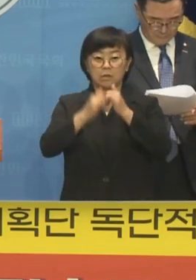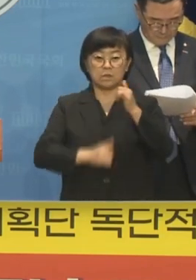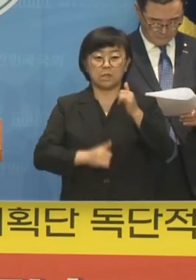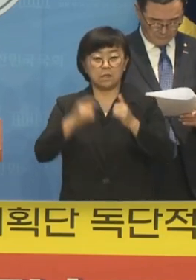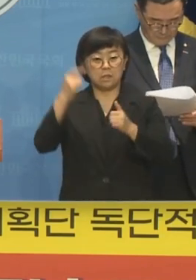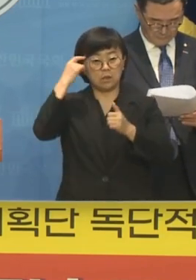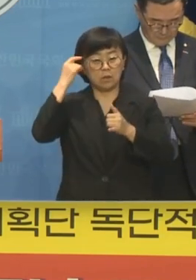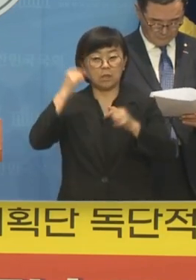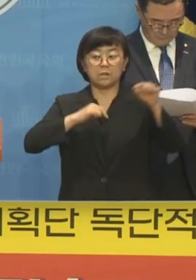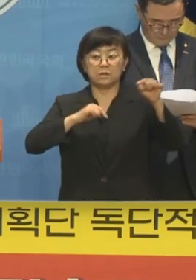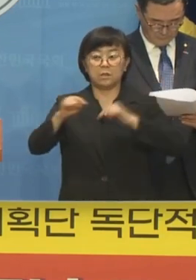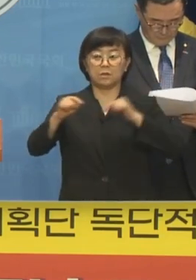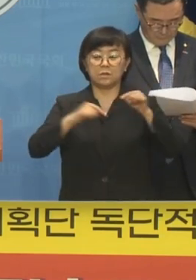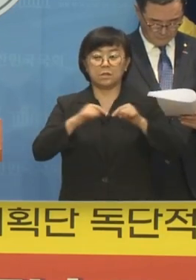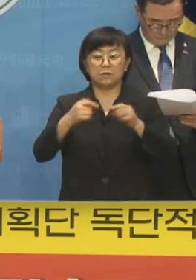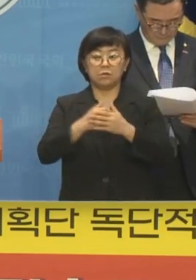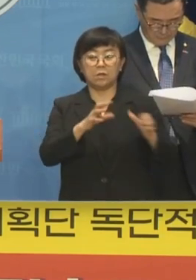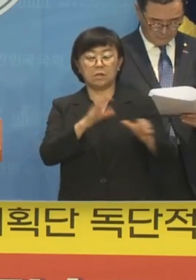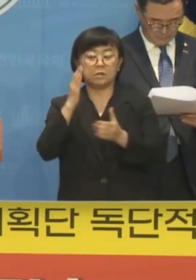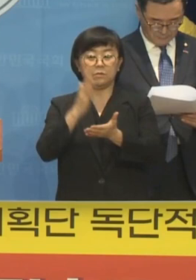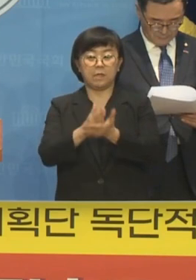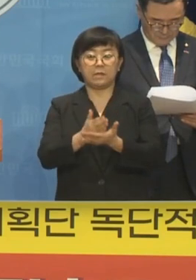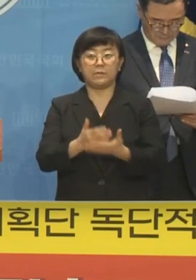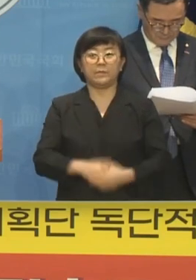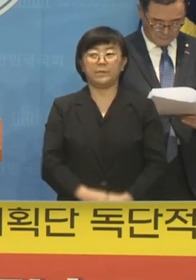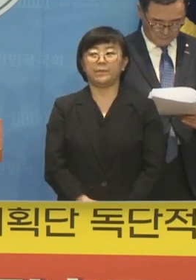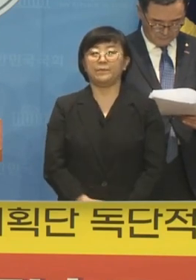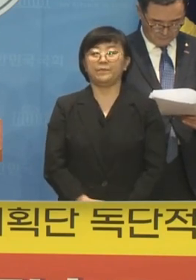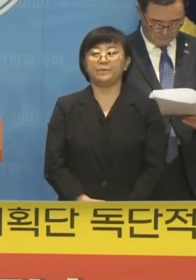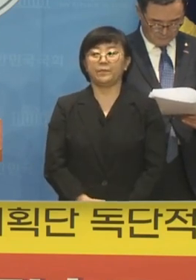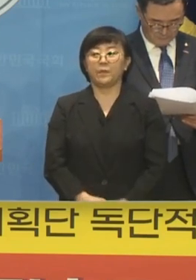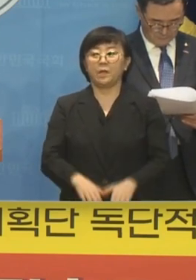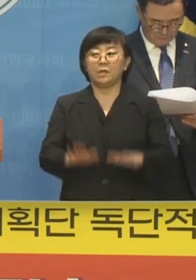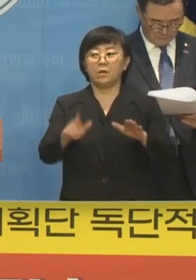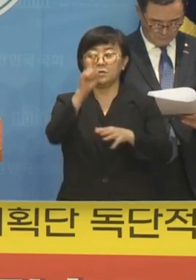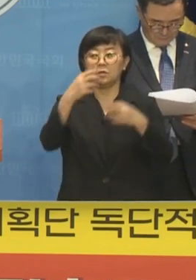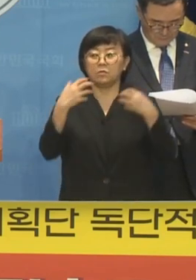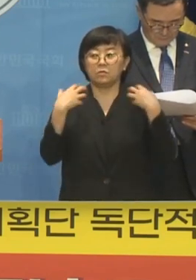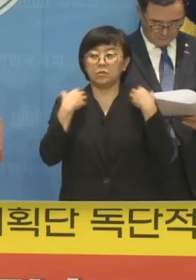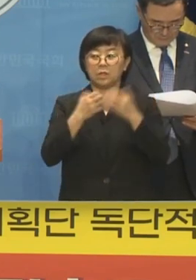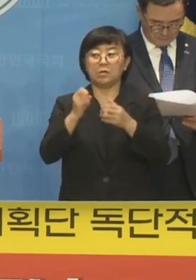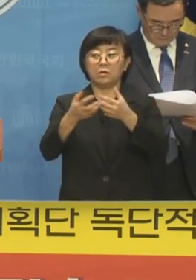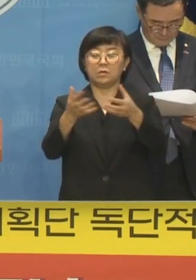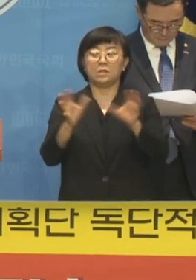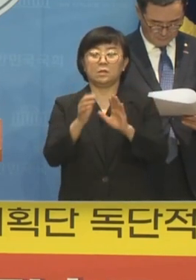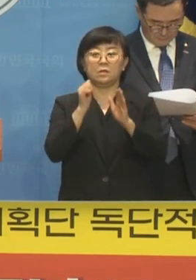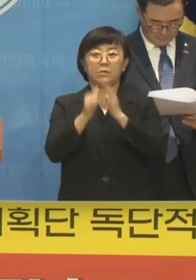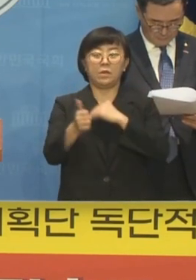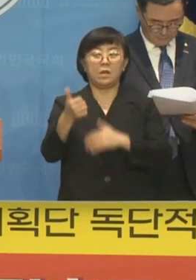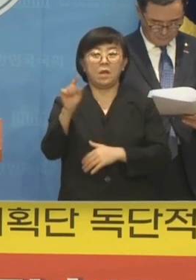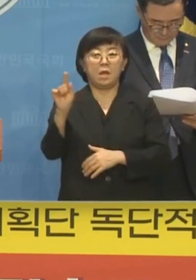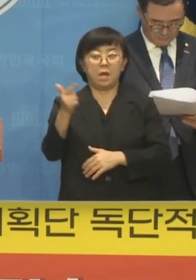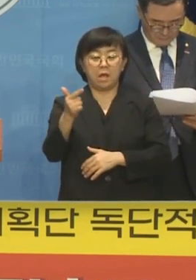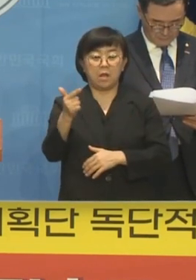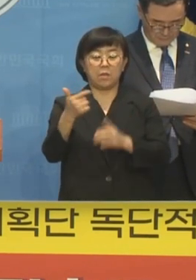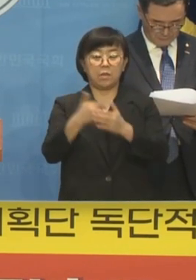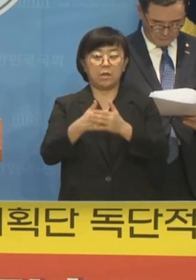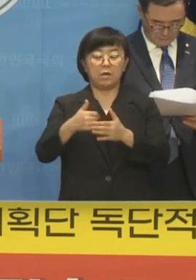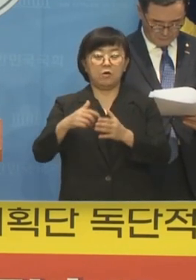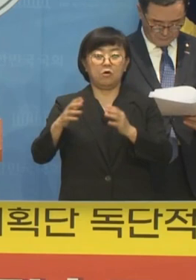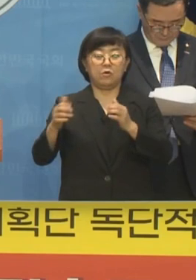이념과 정치의 도구로 삼아서는 안 될 것입니다. 현 정부의 집권 여당 대표인 한동훈